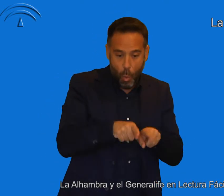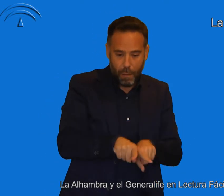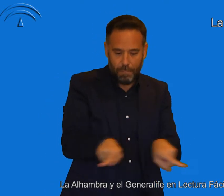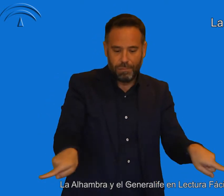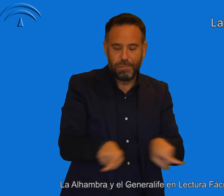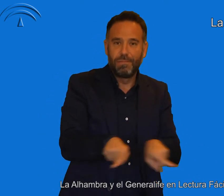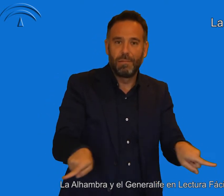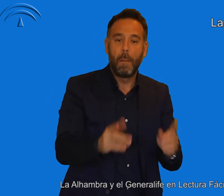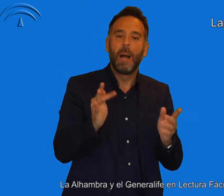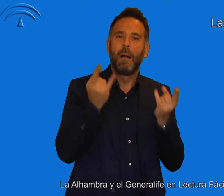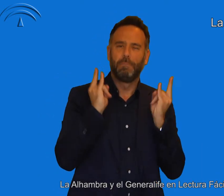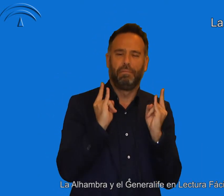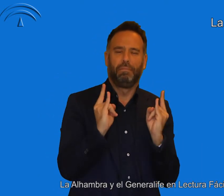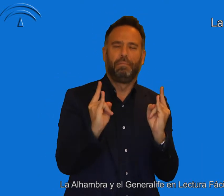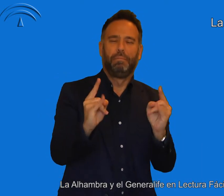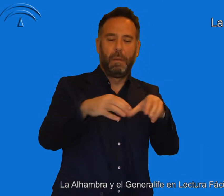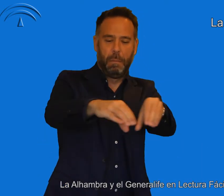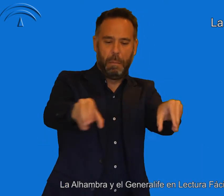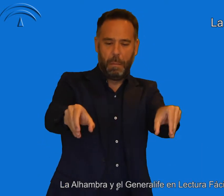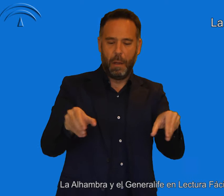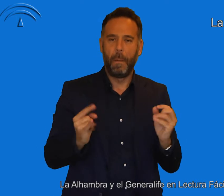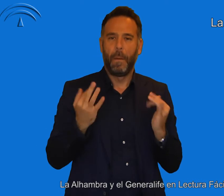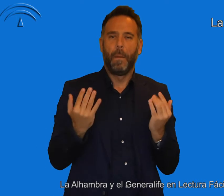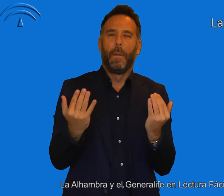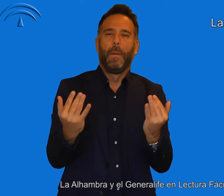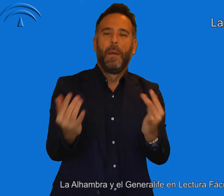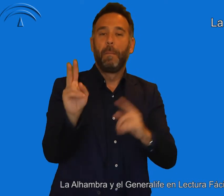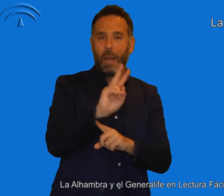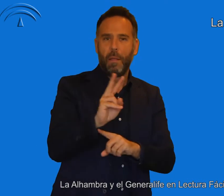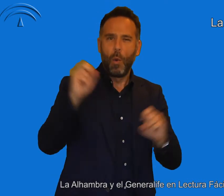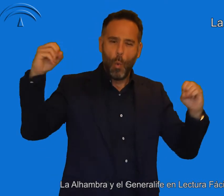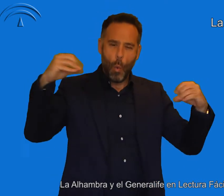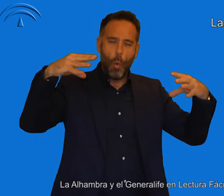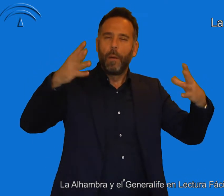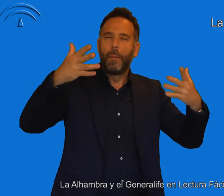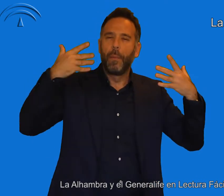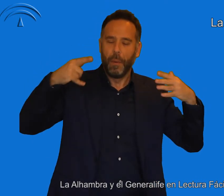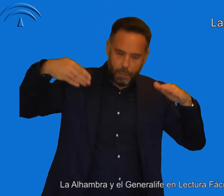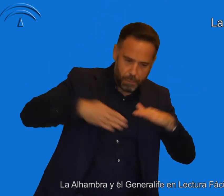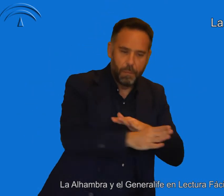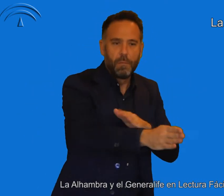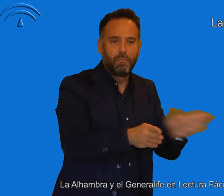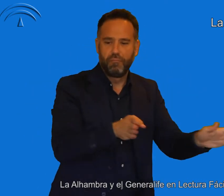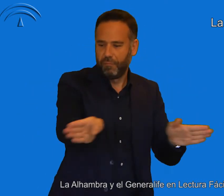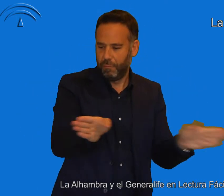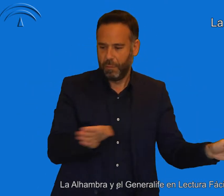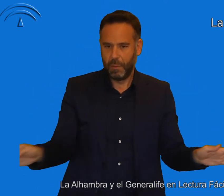una gran alberca en el centro, con 2 hileras de arrayán. La luz y el aire entran desde el